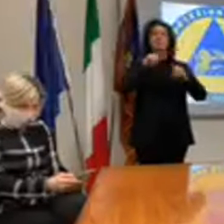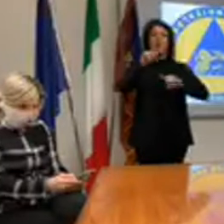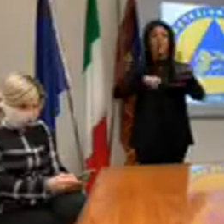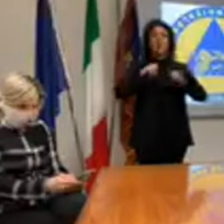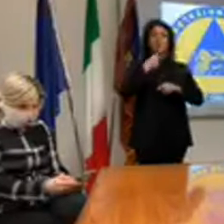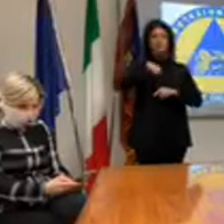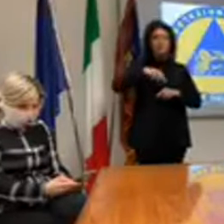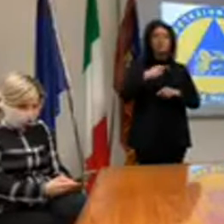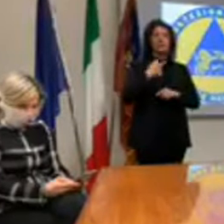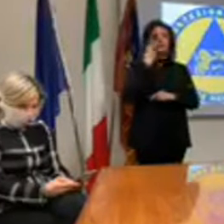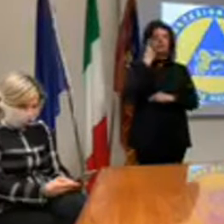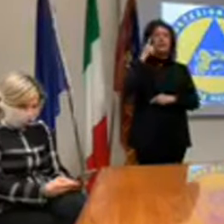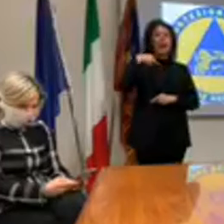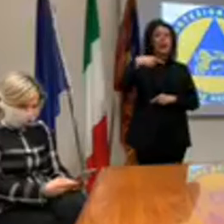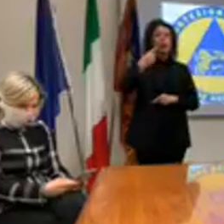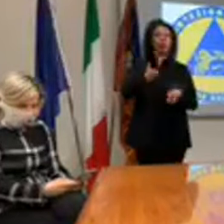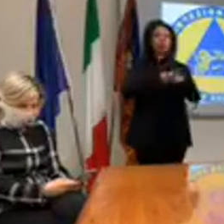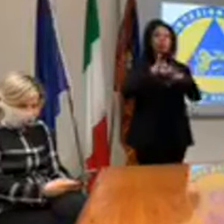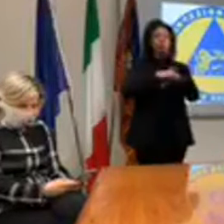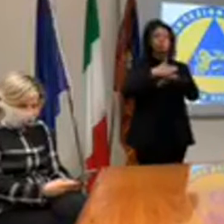di decessi.